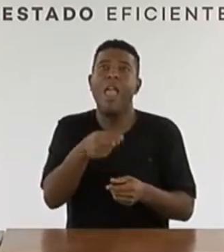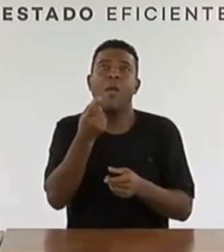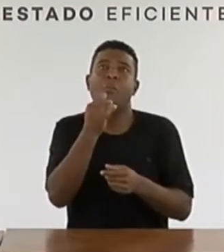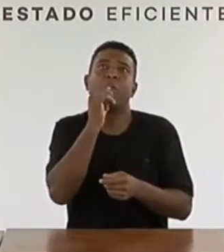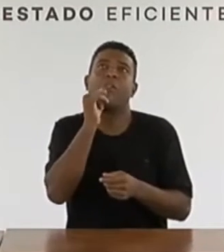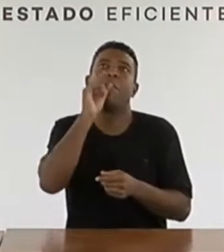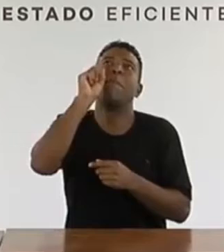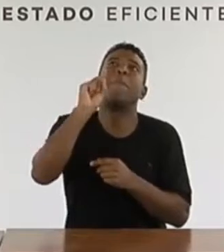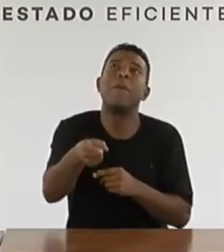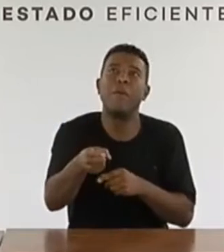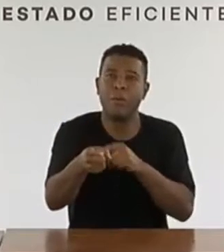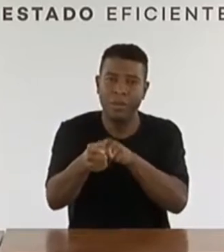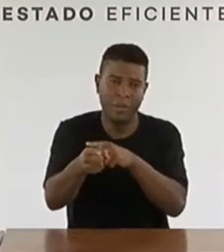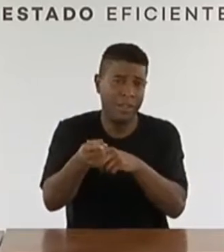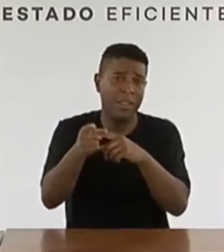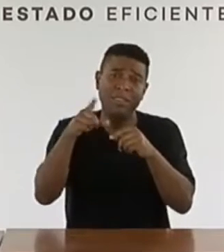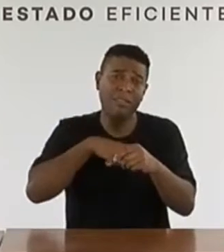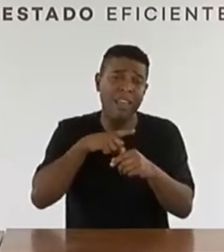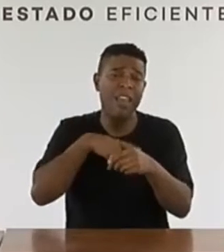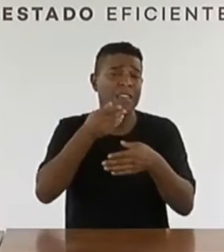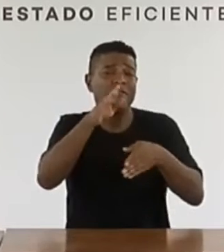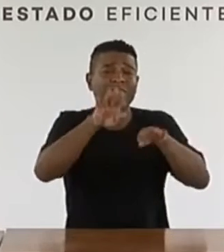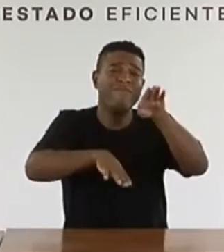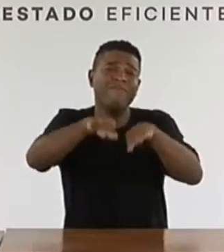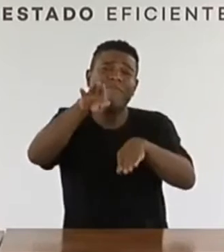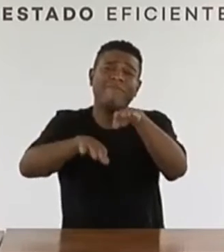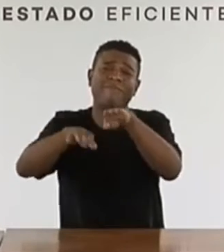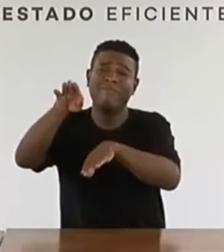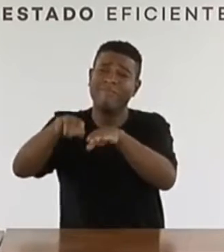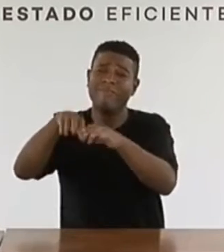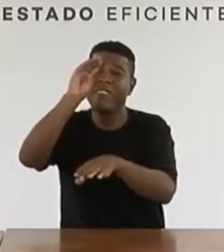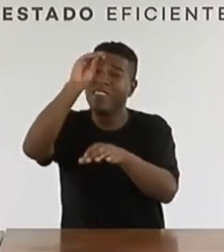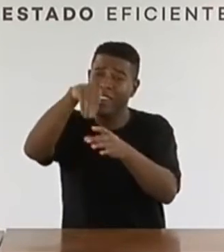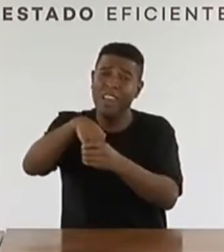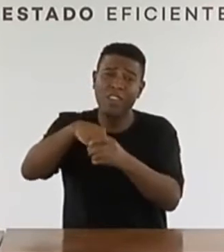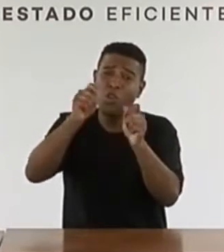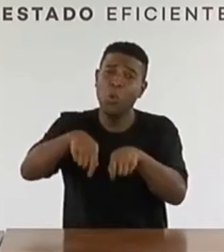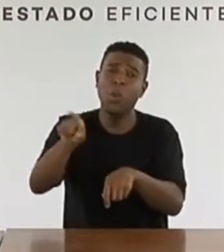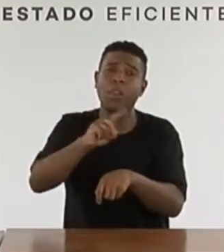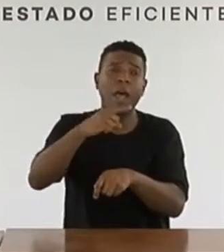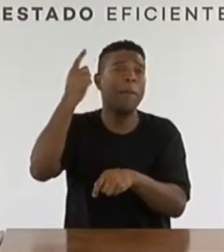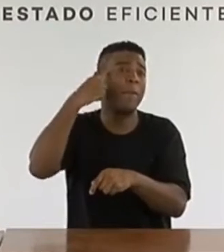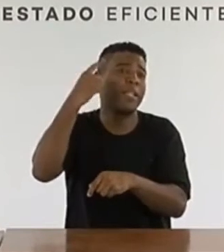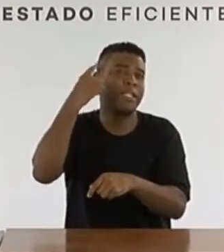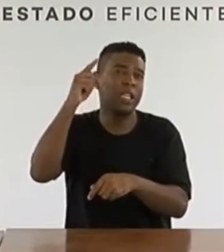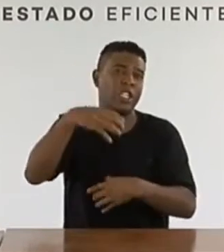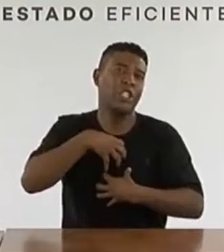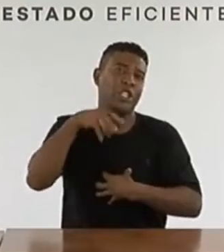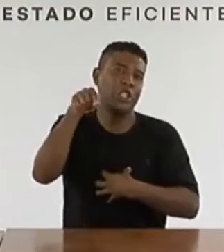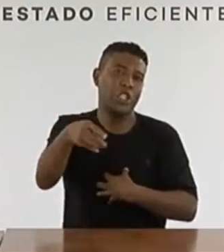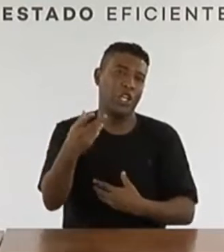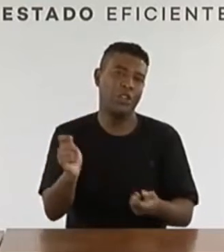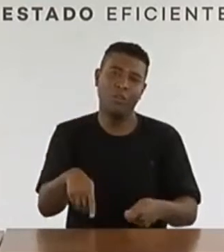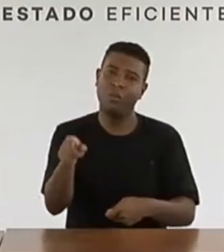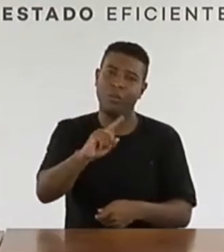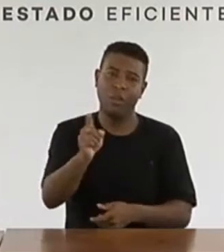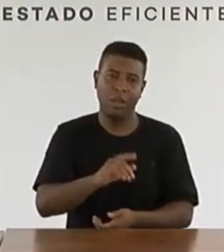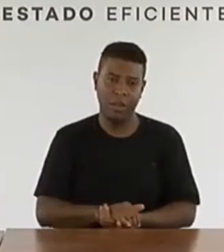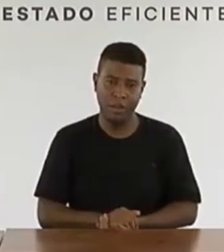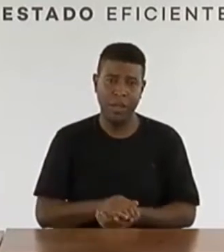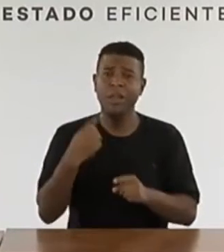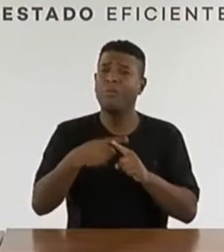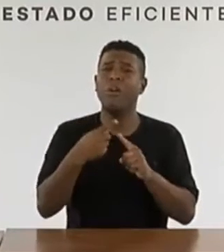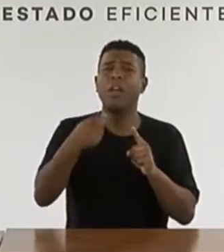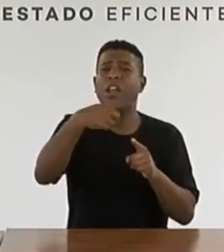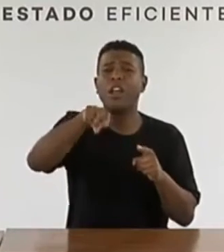1.000. Ele tem uma variável dentro disso que não dá para a gente pensar assim. Por que que eu estou falando nesse sentido? Porque